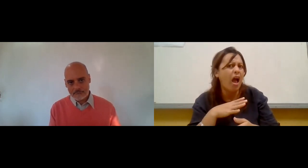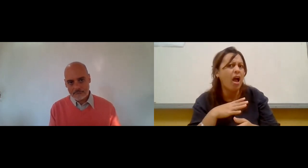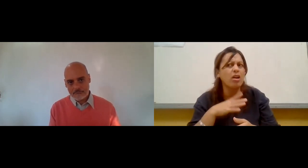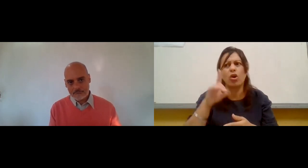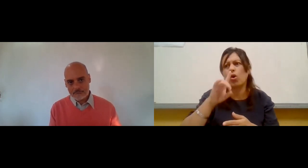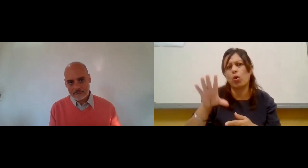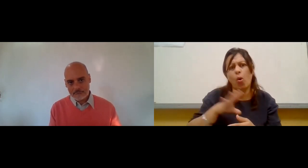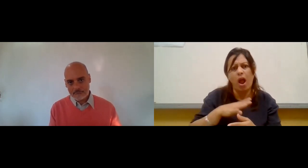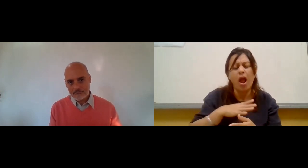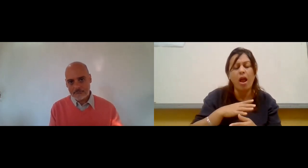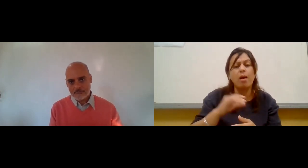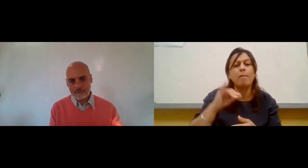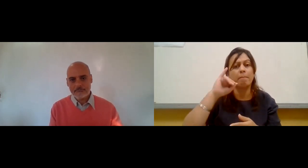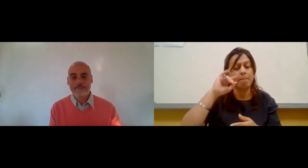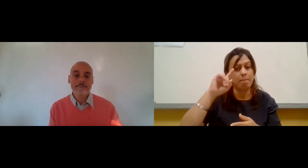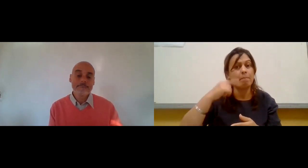esa noticia realmente, sí, sí.